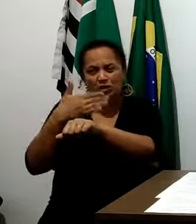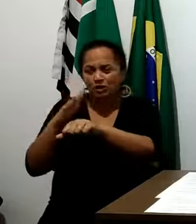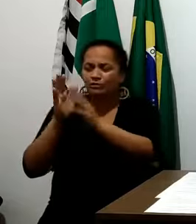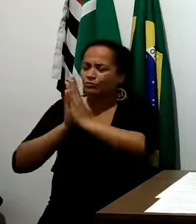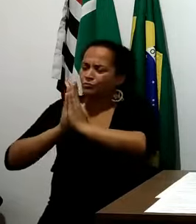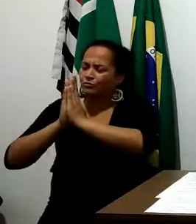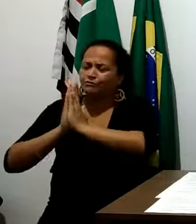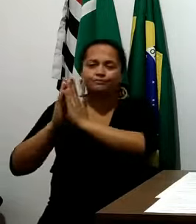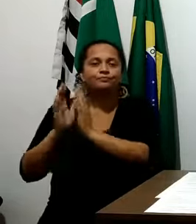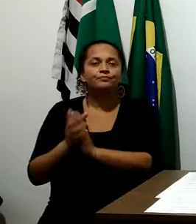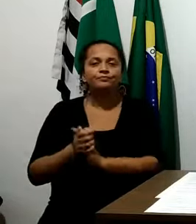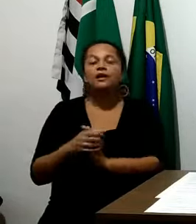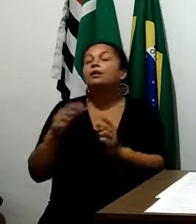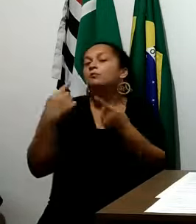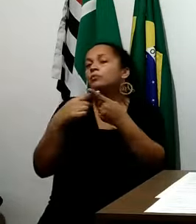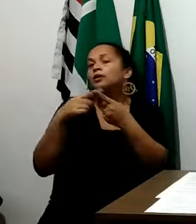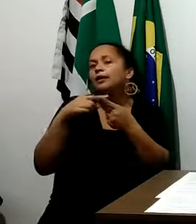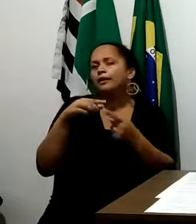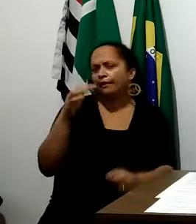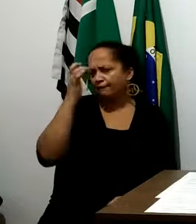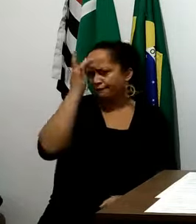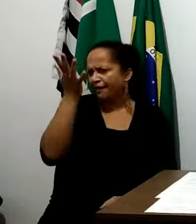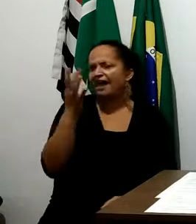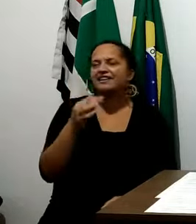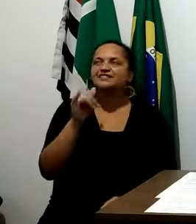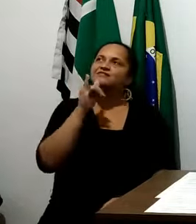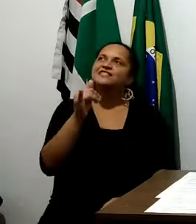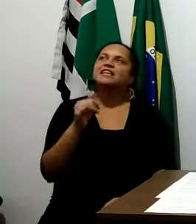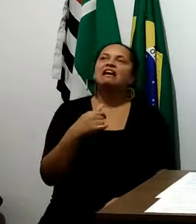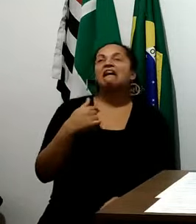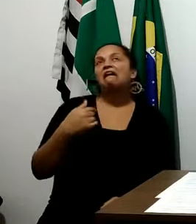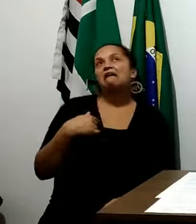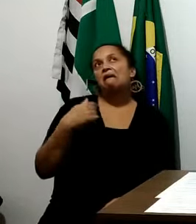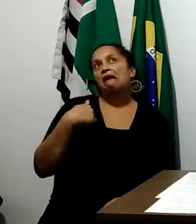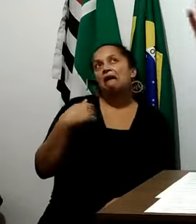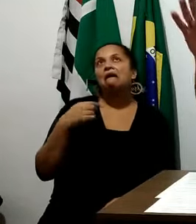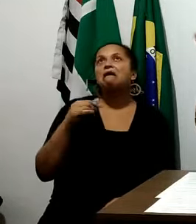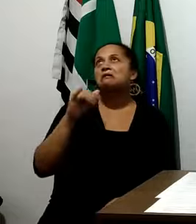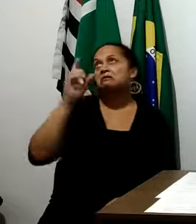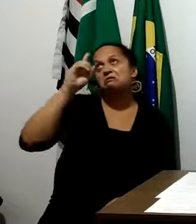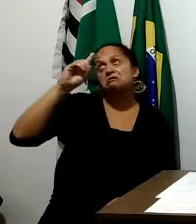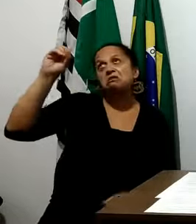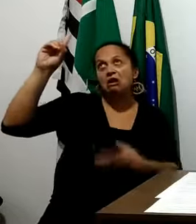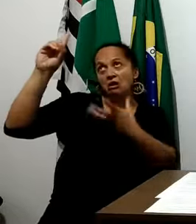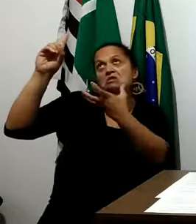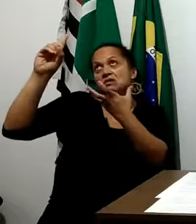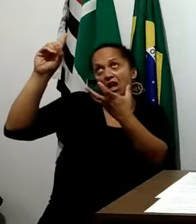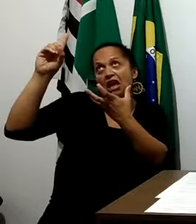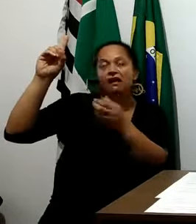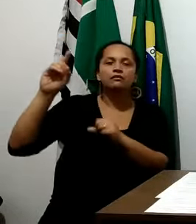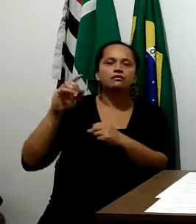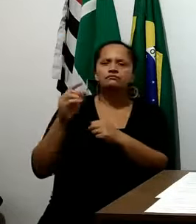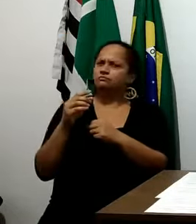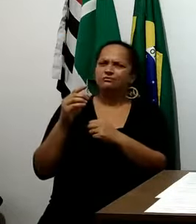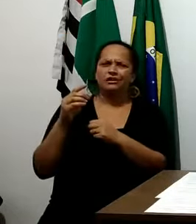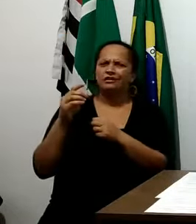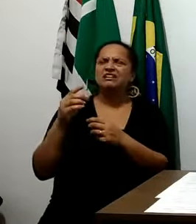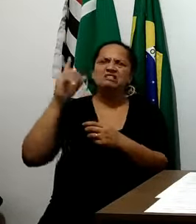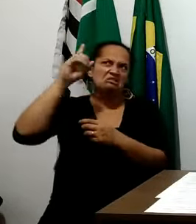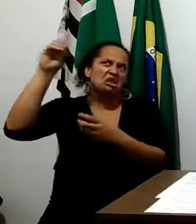destino. Se Deus quiser, assim vai ser. Deus quis assim, Deus quis assado, e nunca